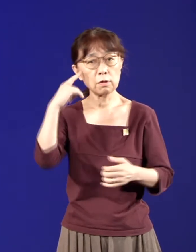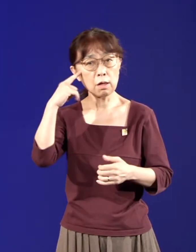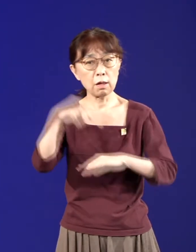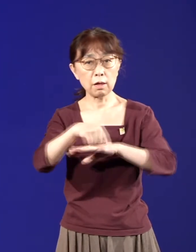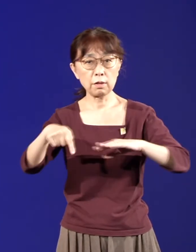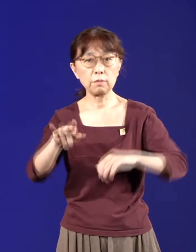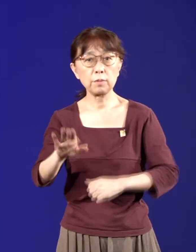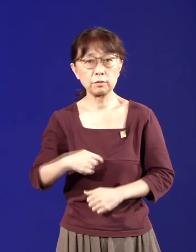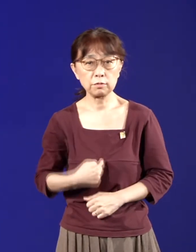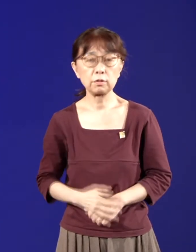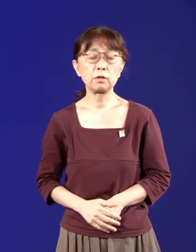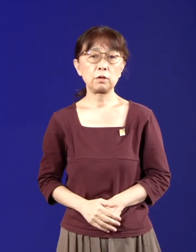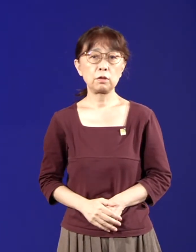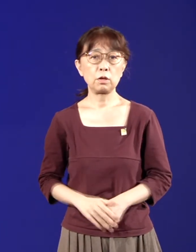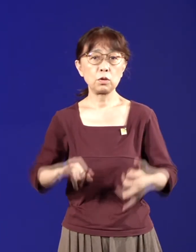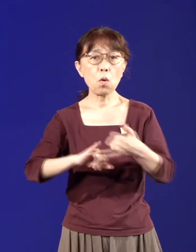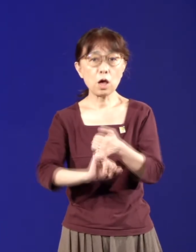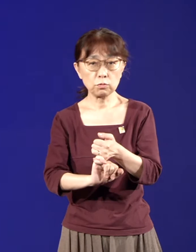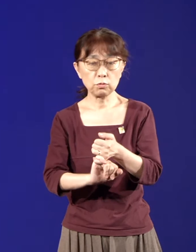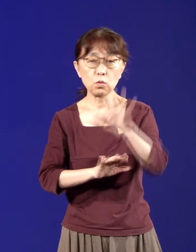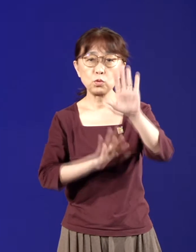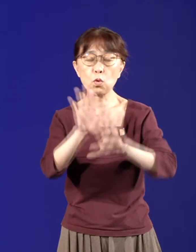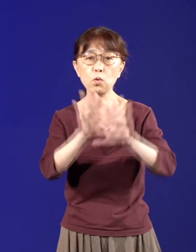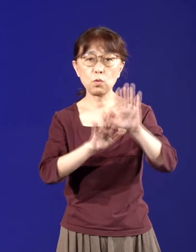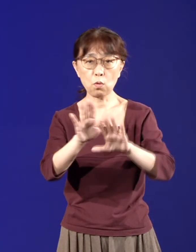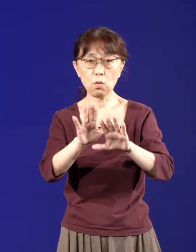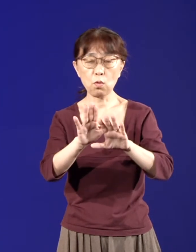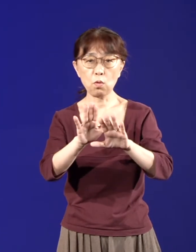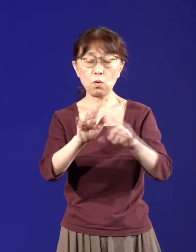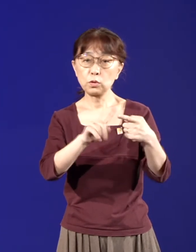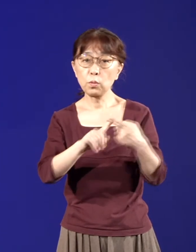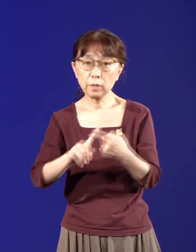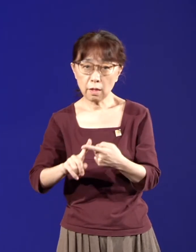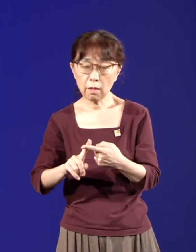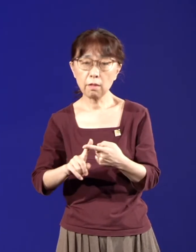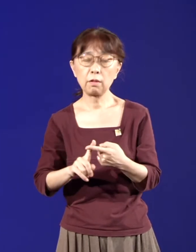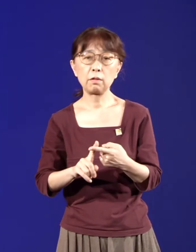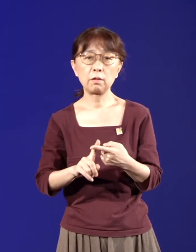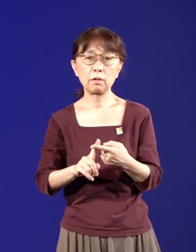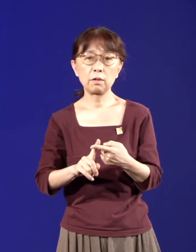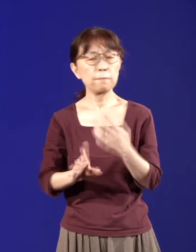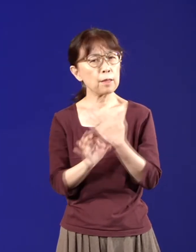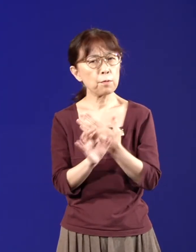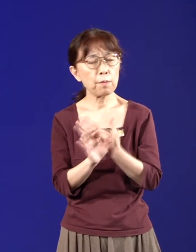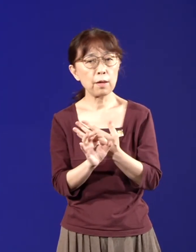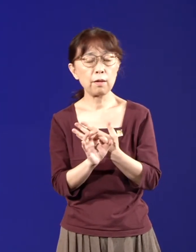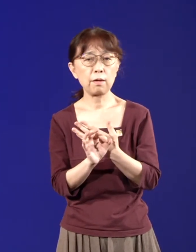ります。まあ、その予約の状況によりましてですね、まあ、例えば